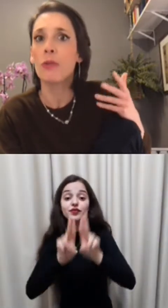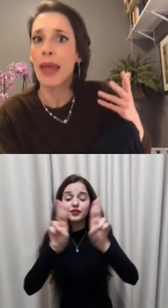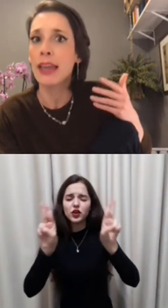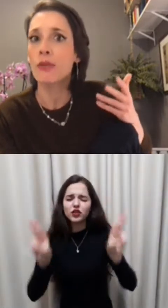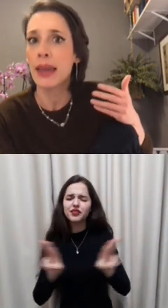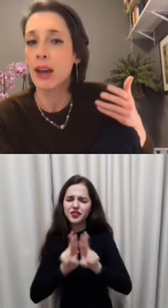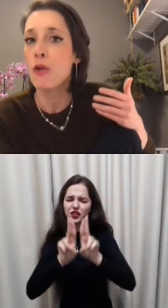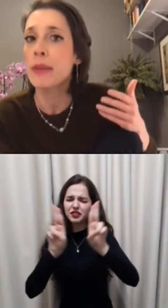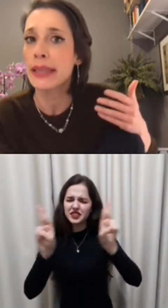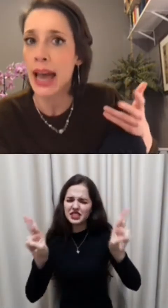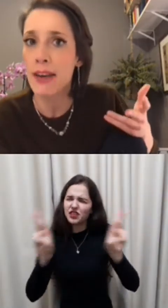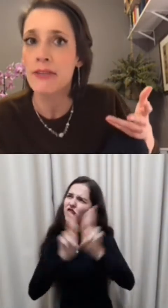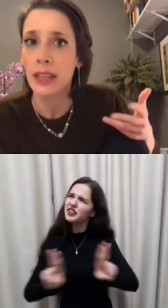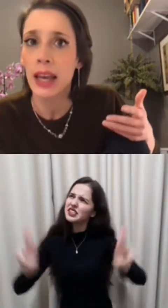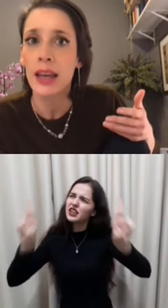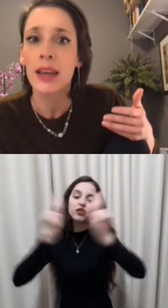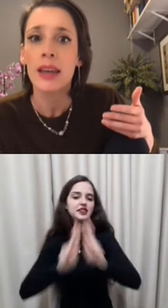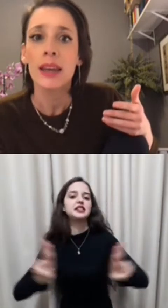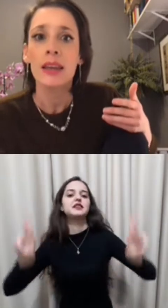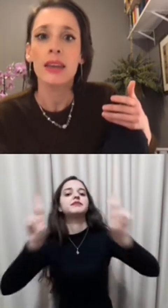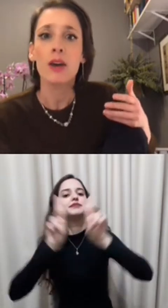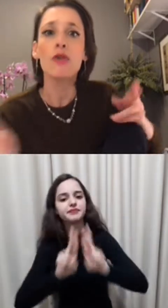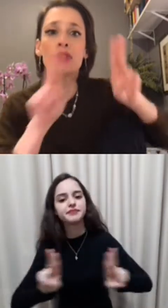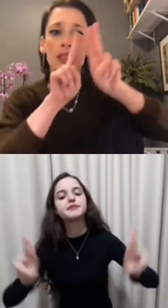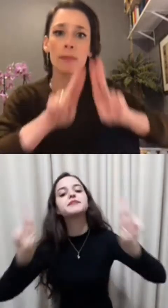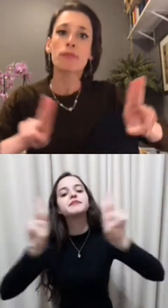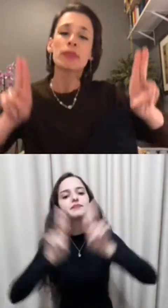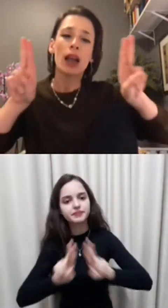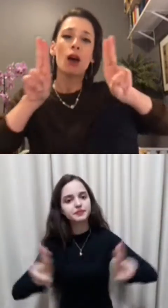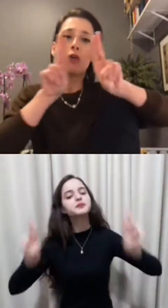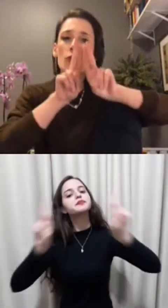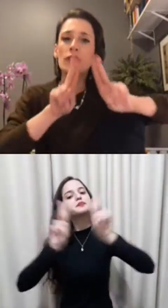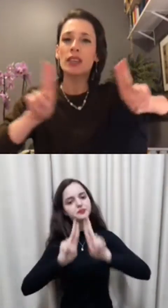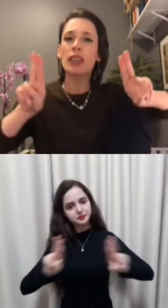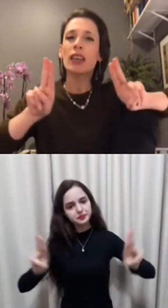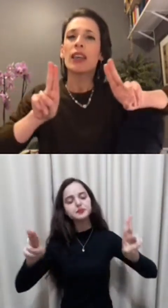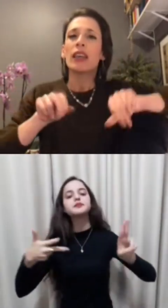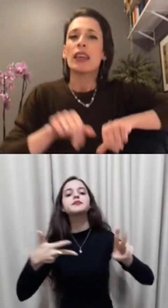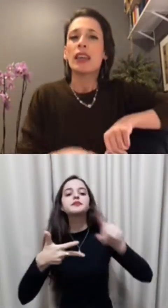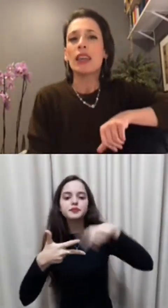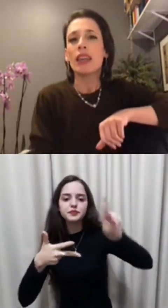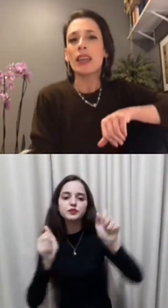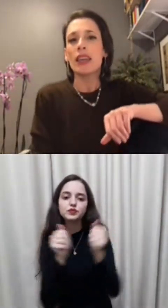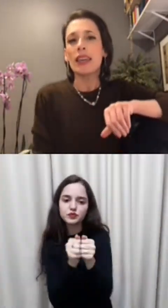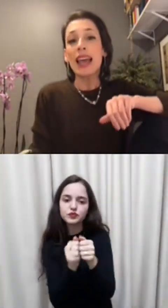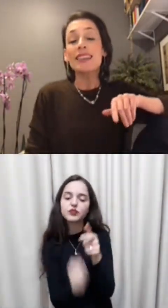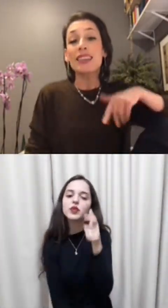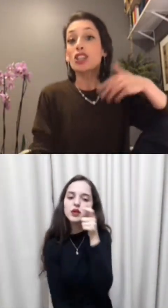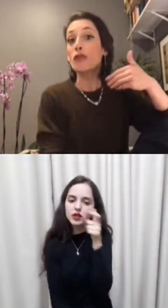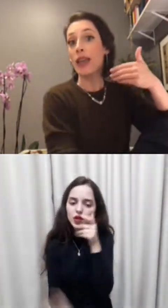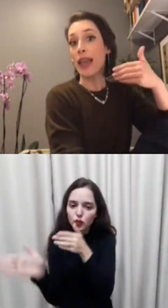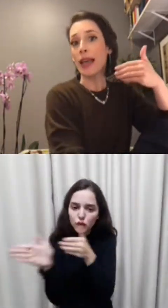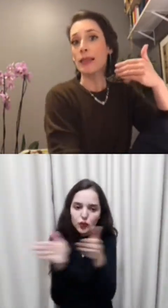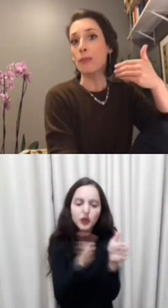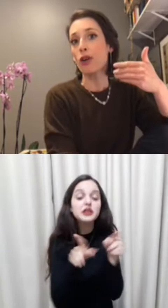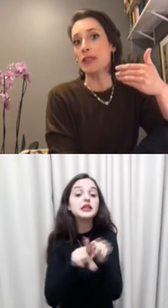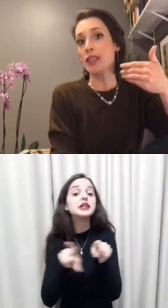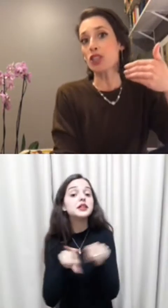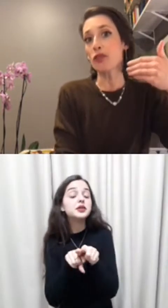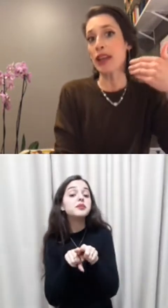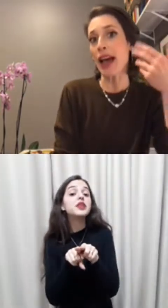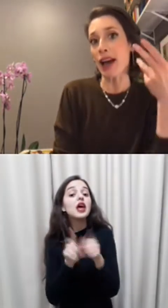do MEC. O MEC acompanhava, né? A UFSC. E aí essa